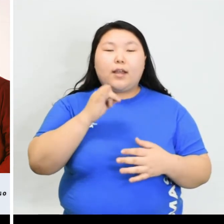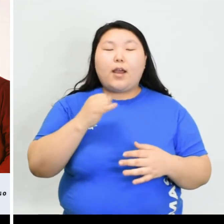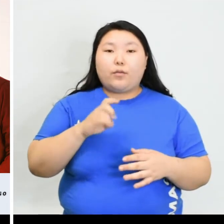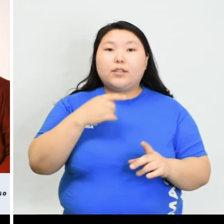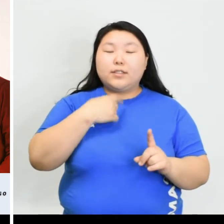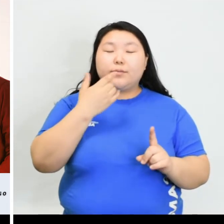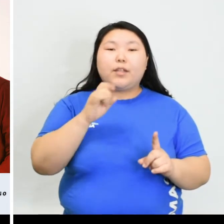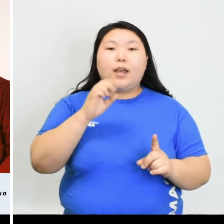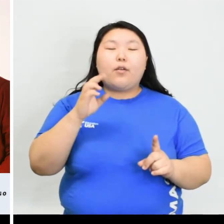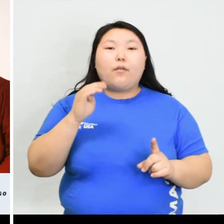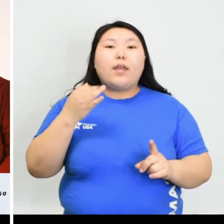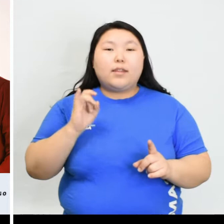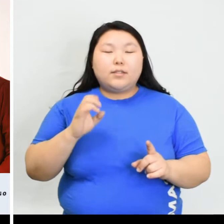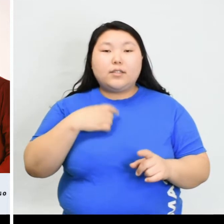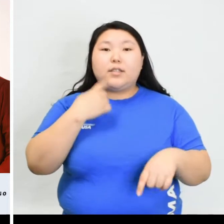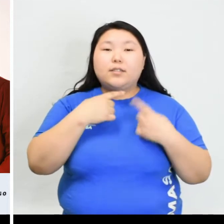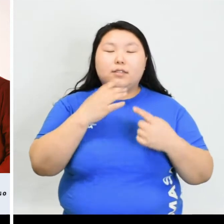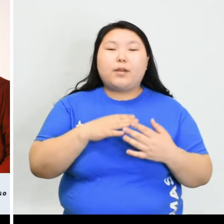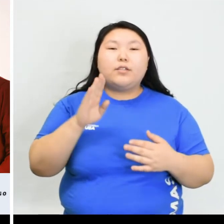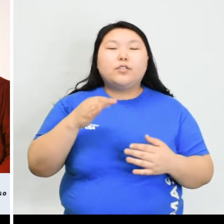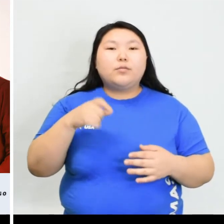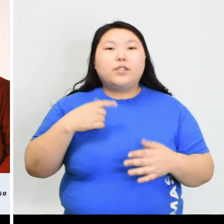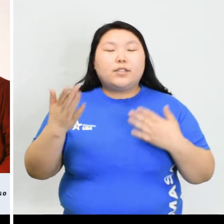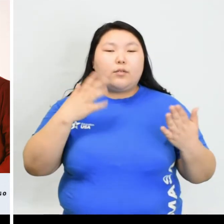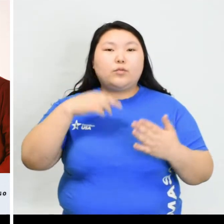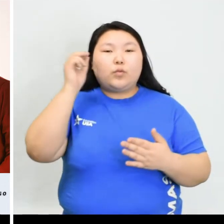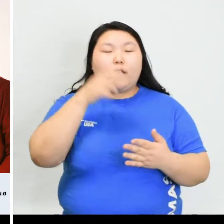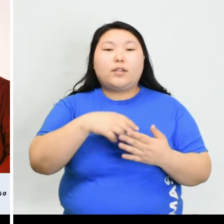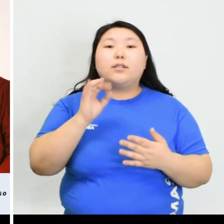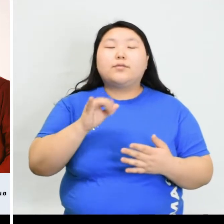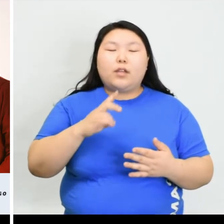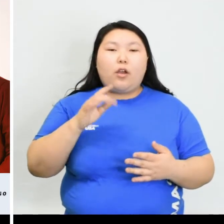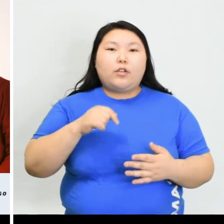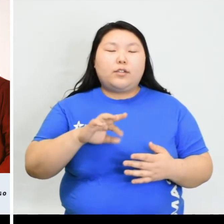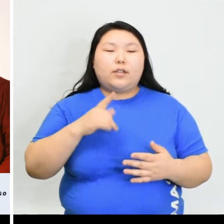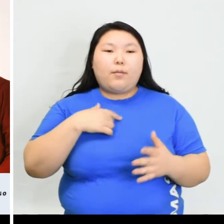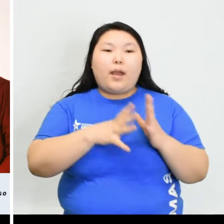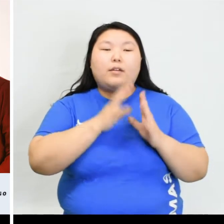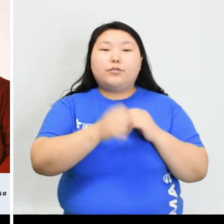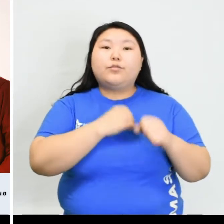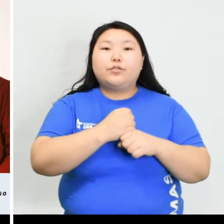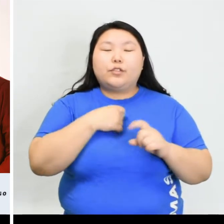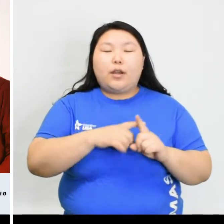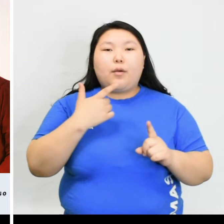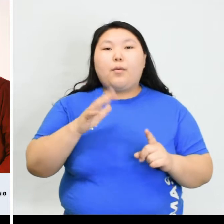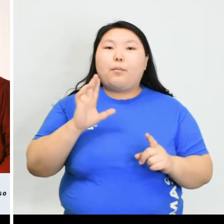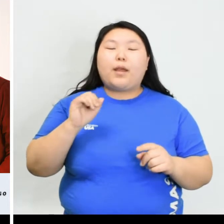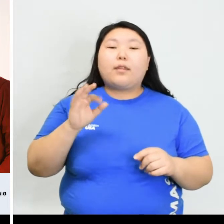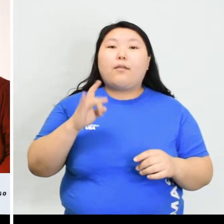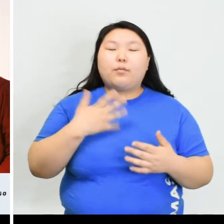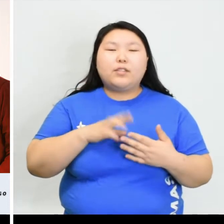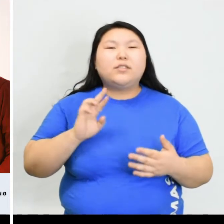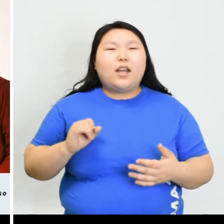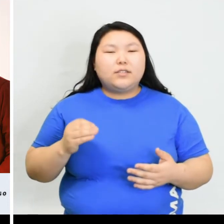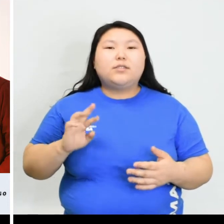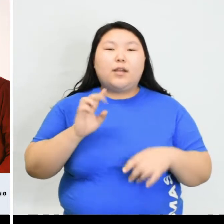нягтлан, accounting гэж ярьдаг, accounting finance гэж ярьдаг шүү дээ. Тэр талаас би сураа явцсан л да. Надаа яг 10 жилд эсвэл